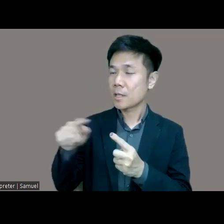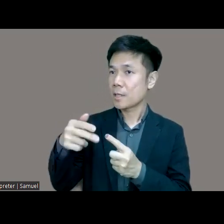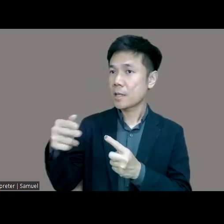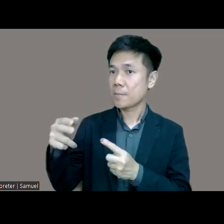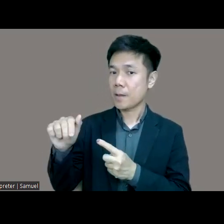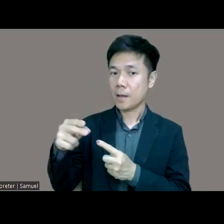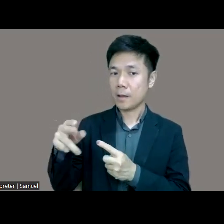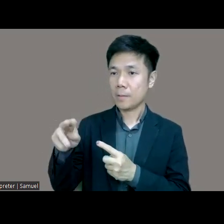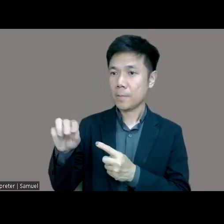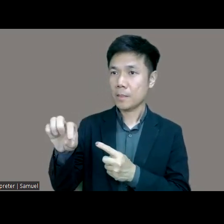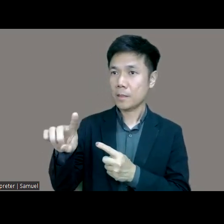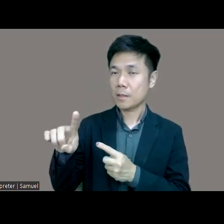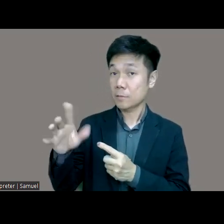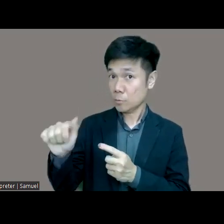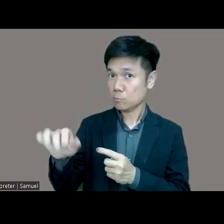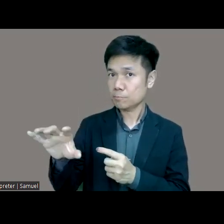Great.